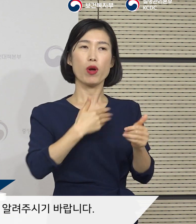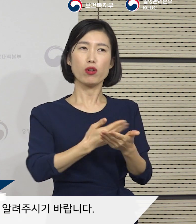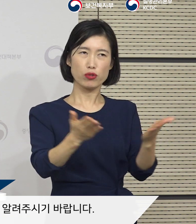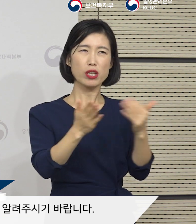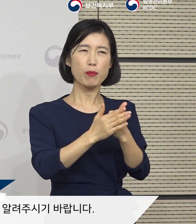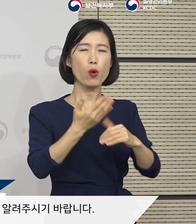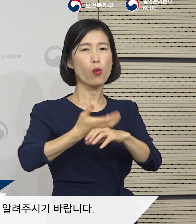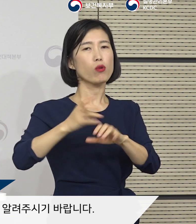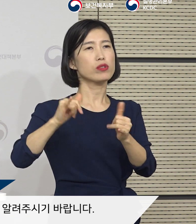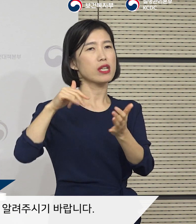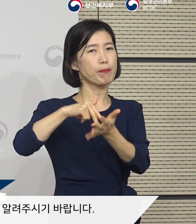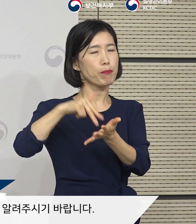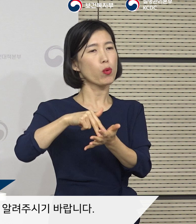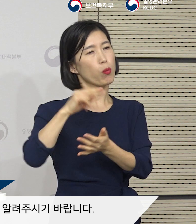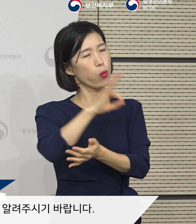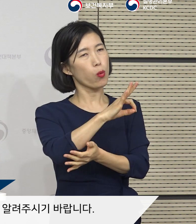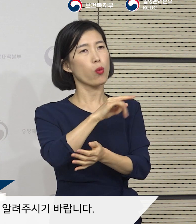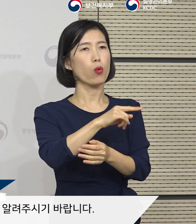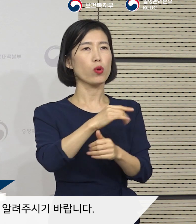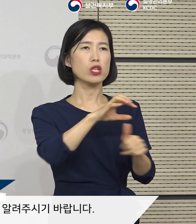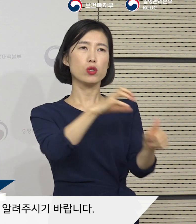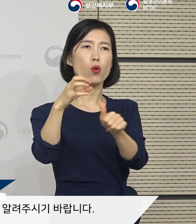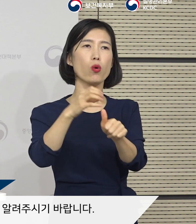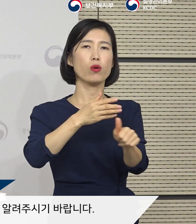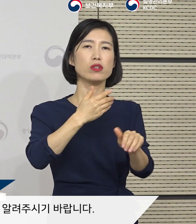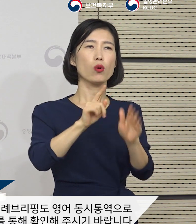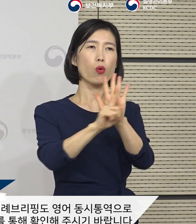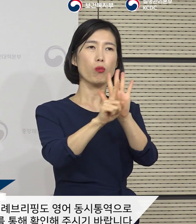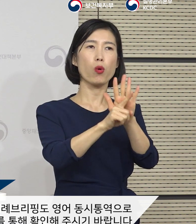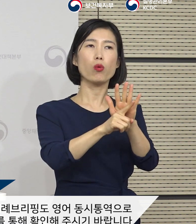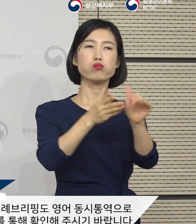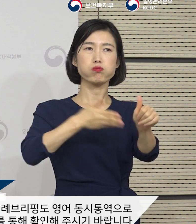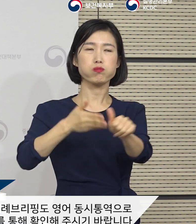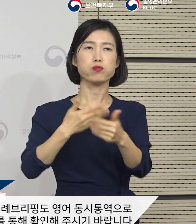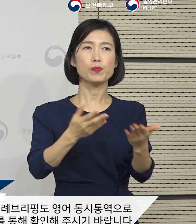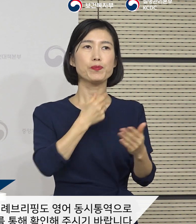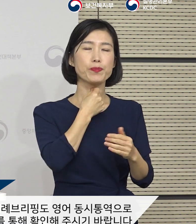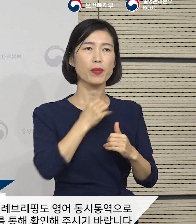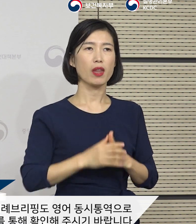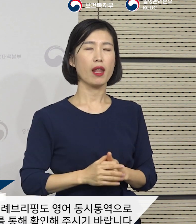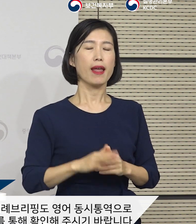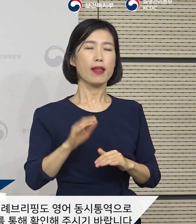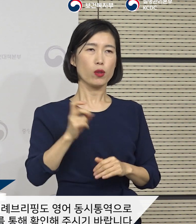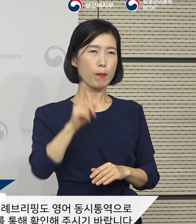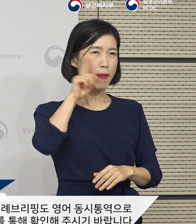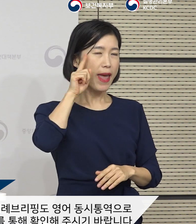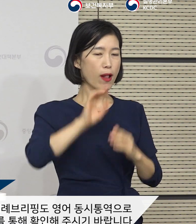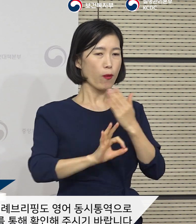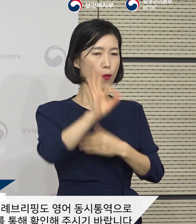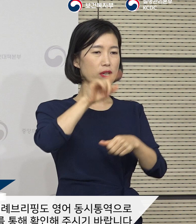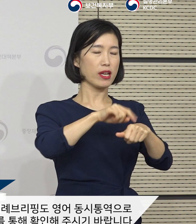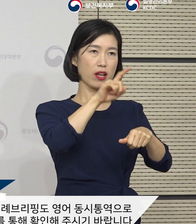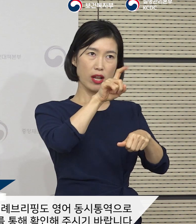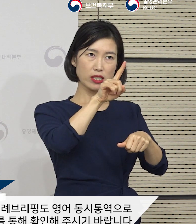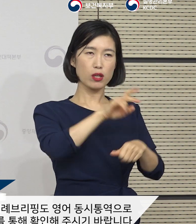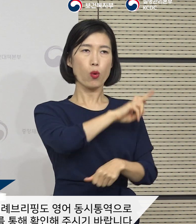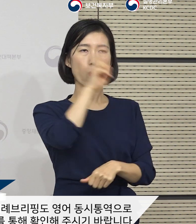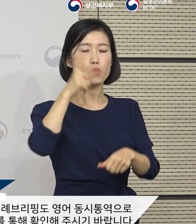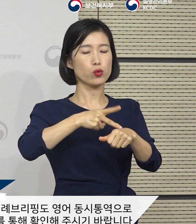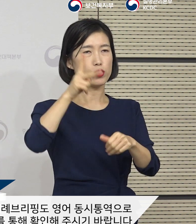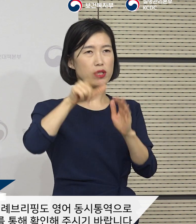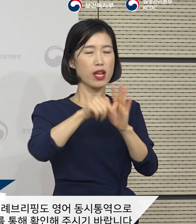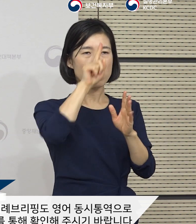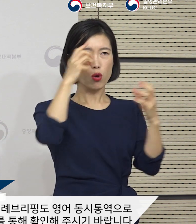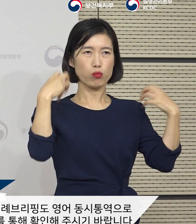외국인의 경우에도 적극 활용하도록 알려주시기 바랍니다. 더불어 매일 오전 11시, 오후 2시에 진행하는